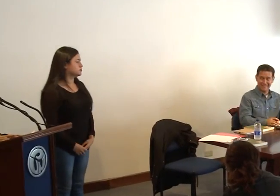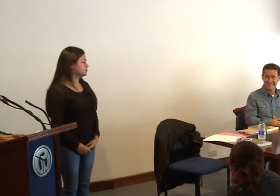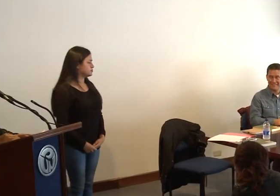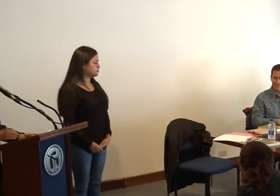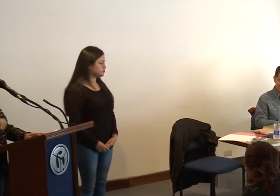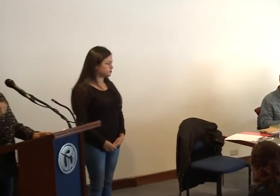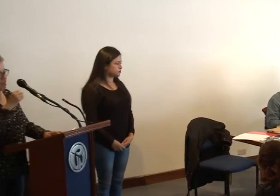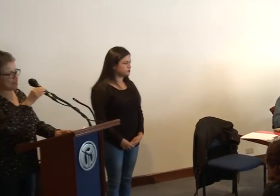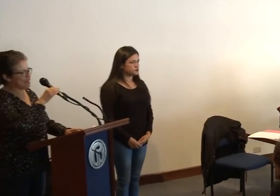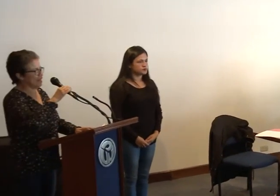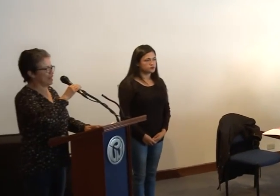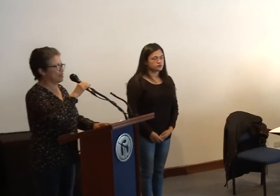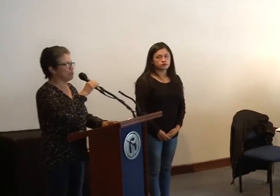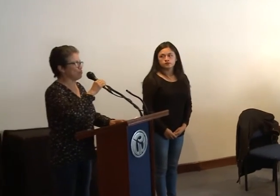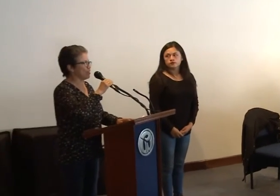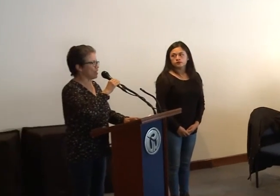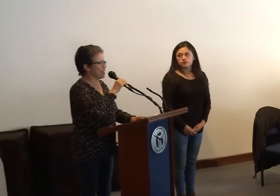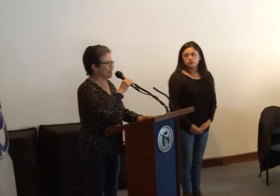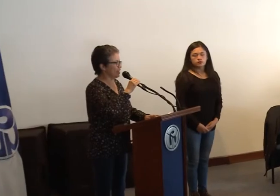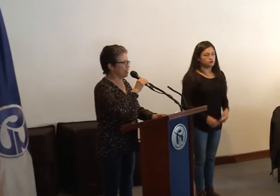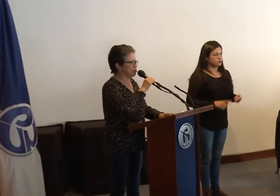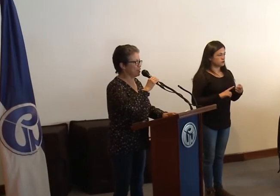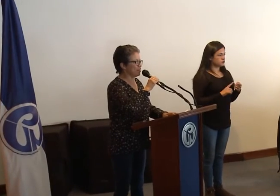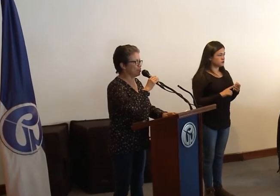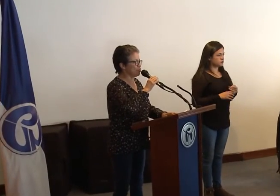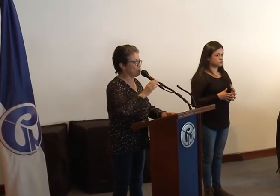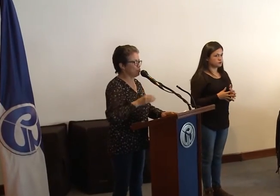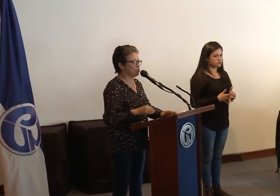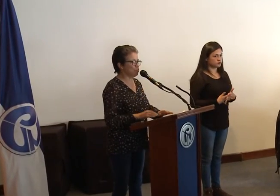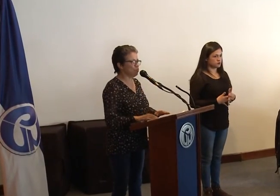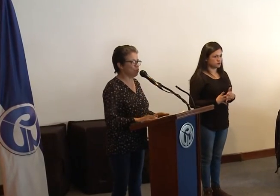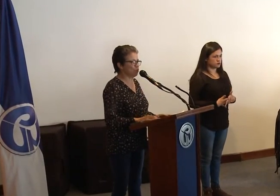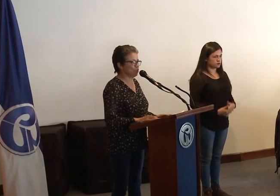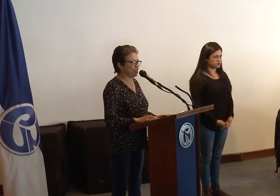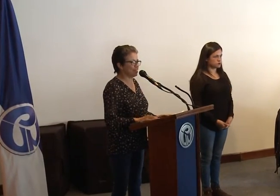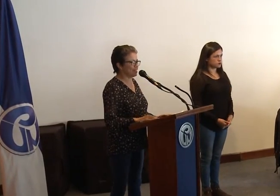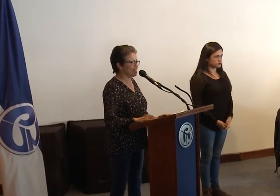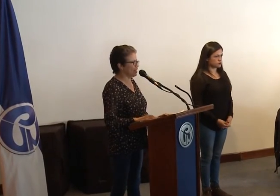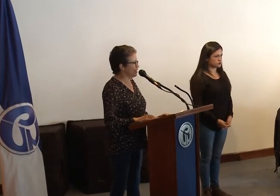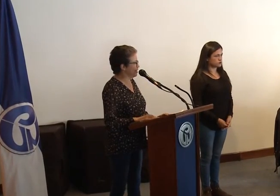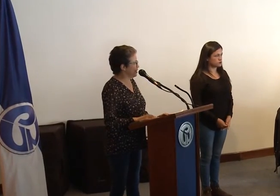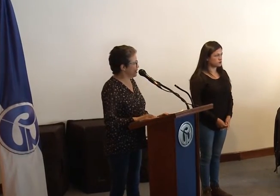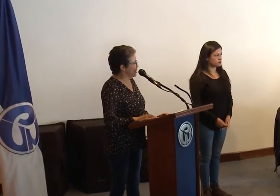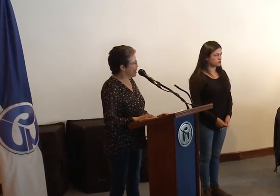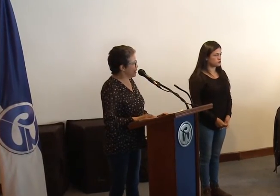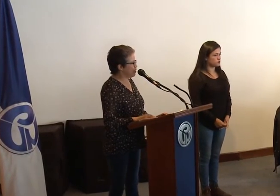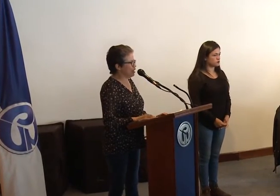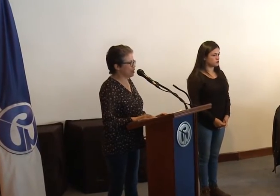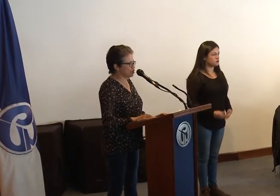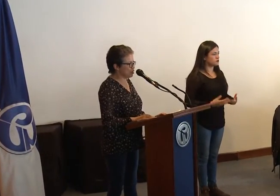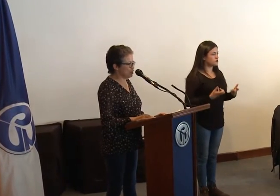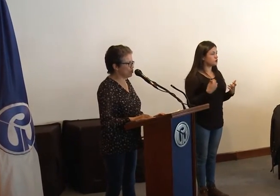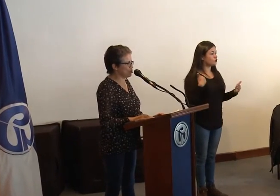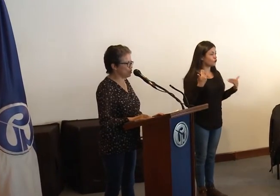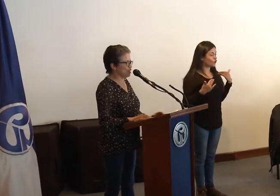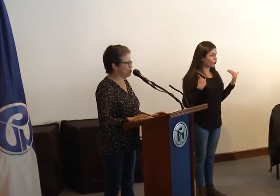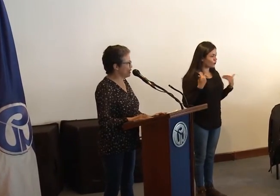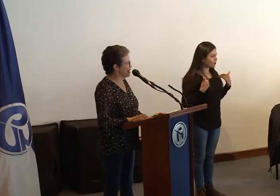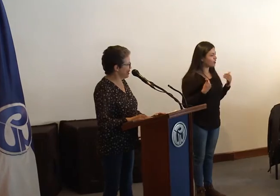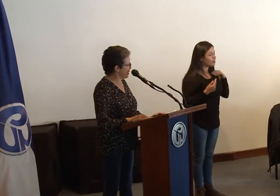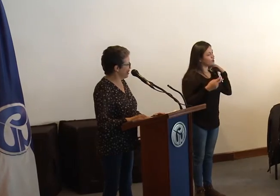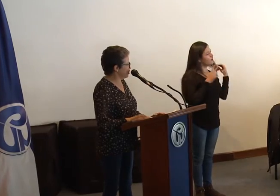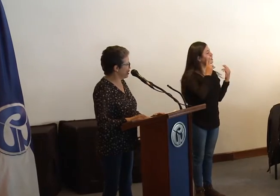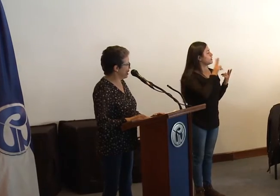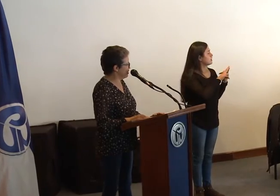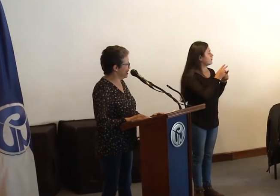Bueno, primero también señalar que me siento muy contenta de ver a los amigos y